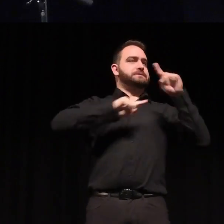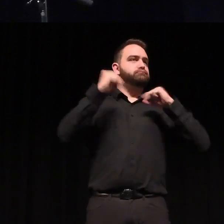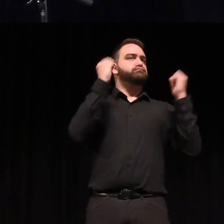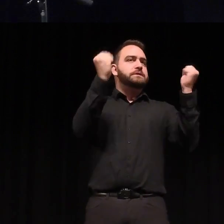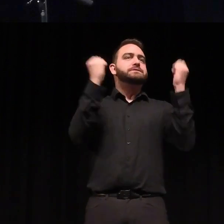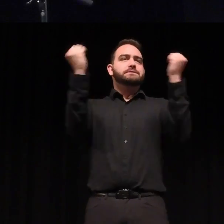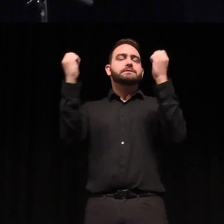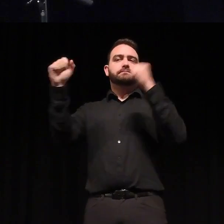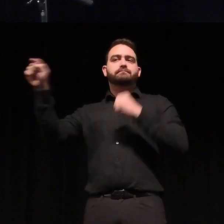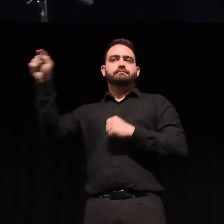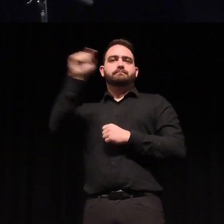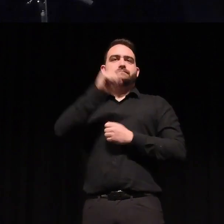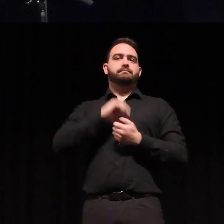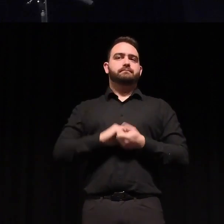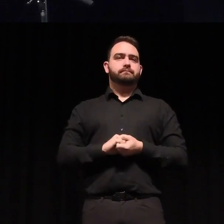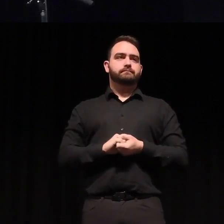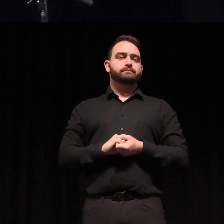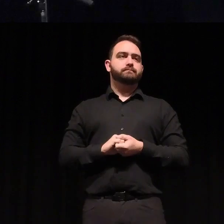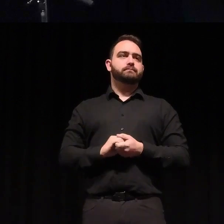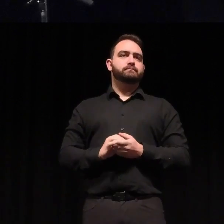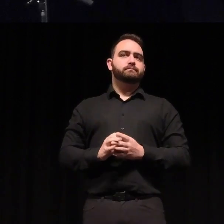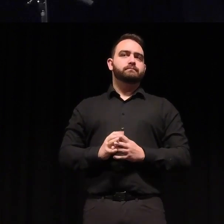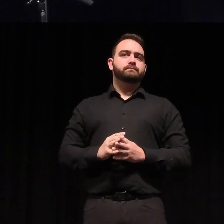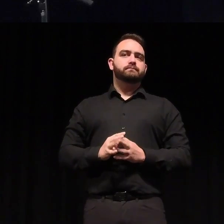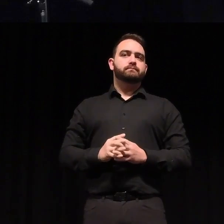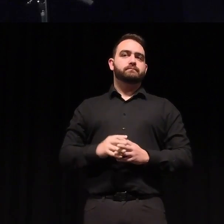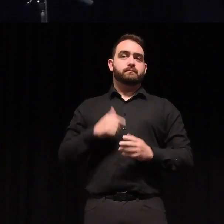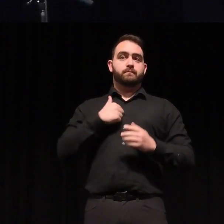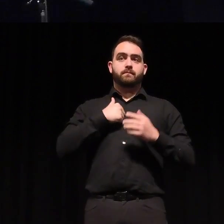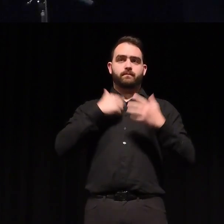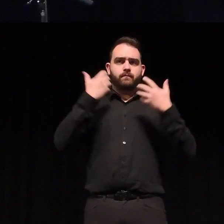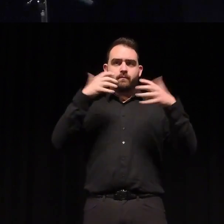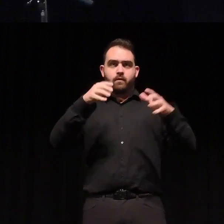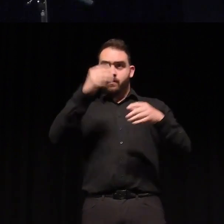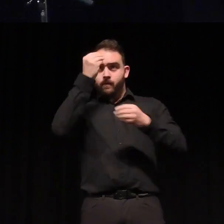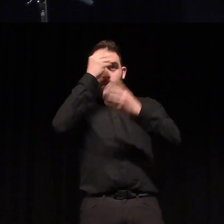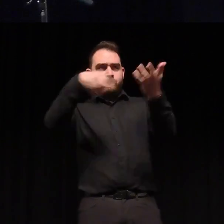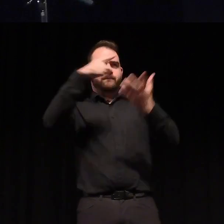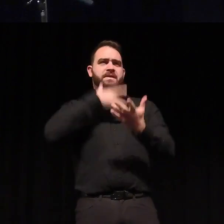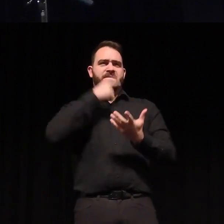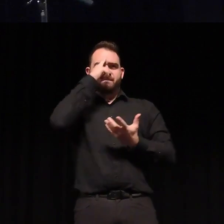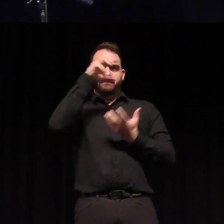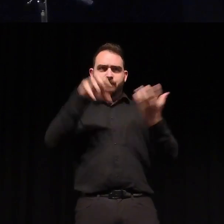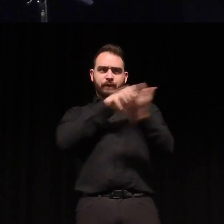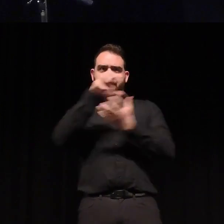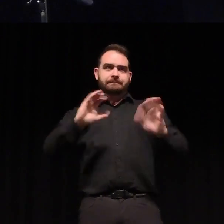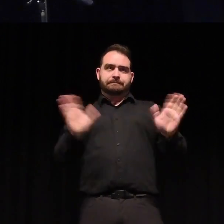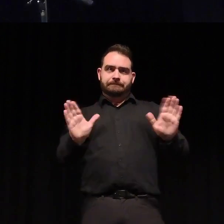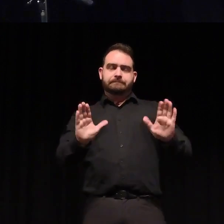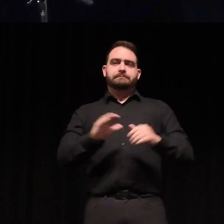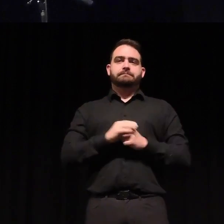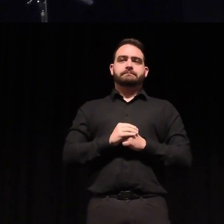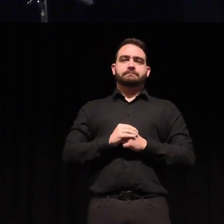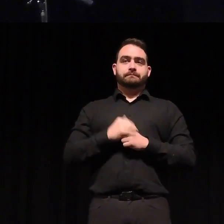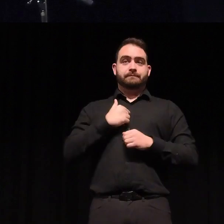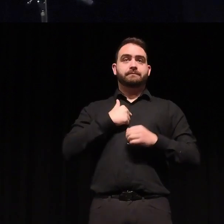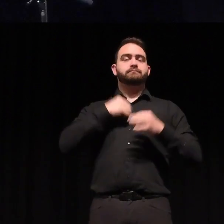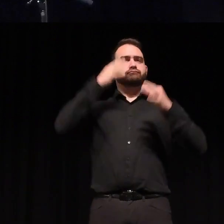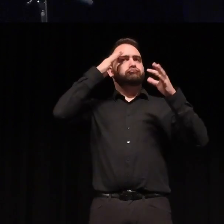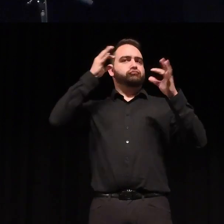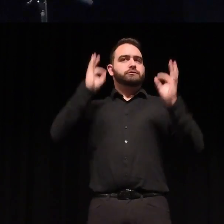Alors là, juste pour mélanger tout le monde, j'ai décidé que je vais faire une légende